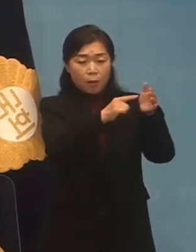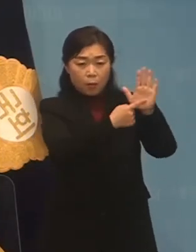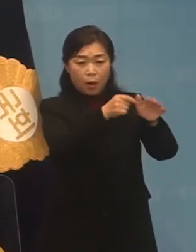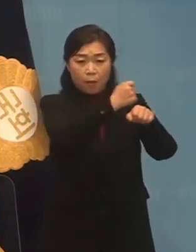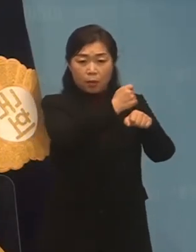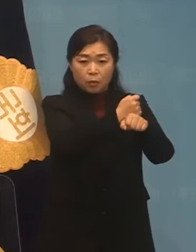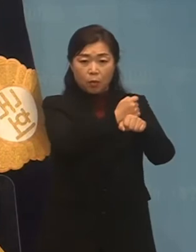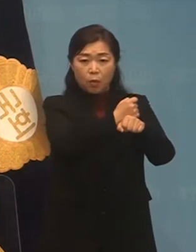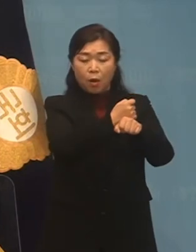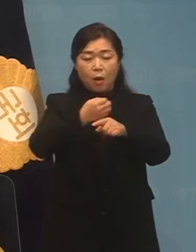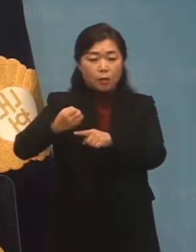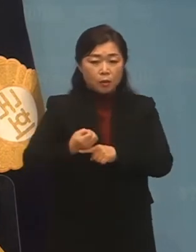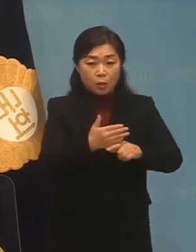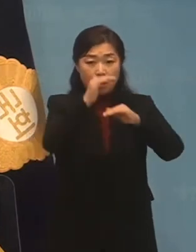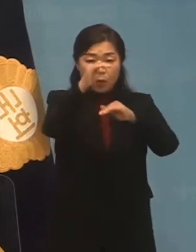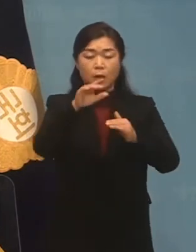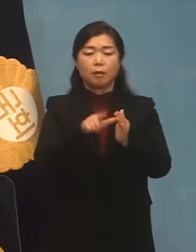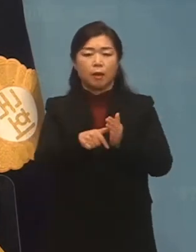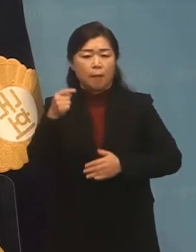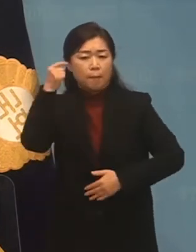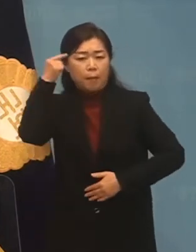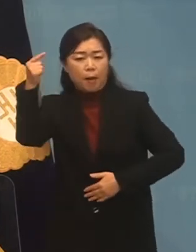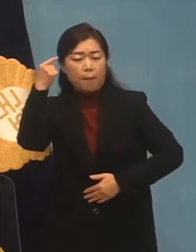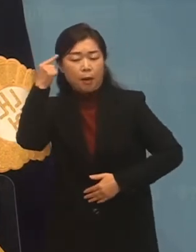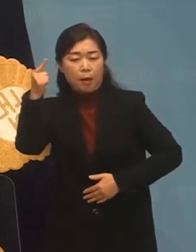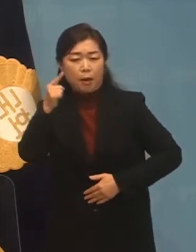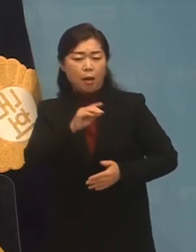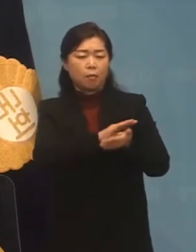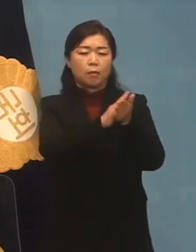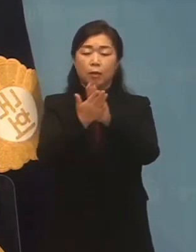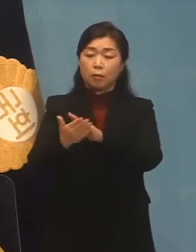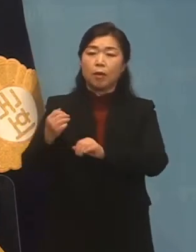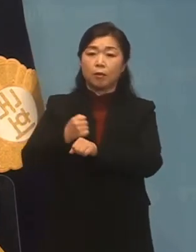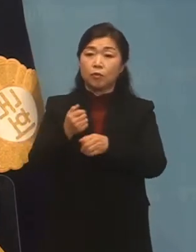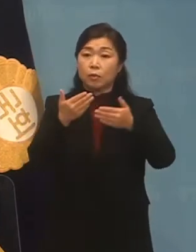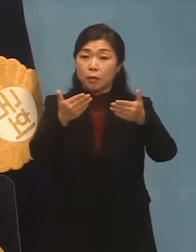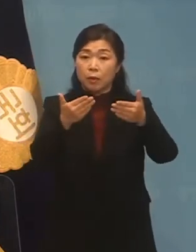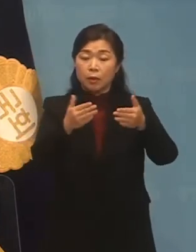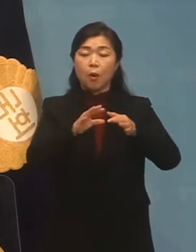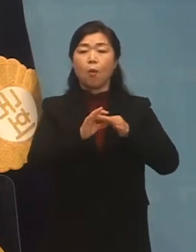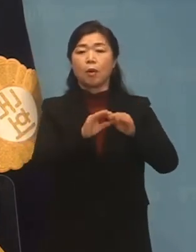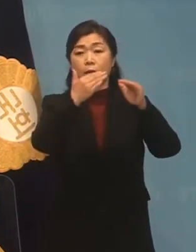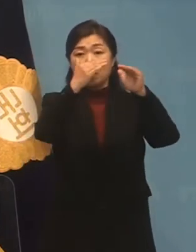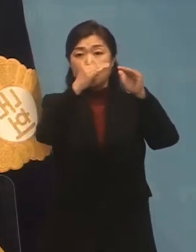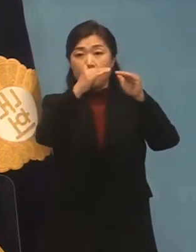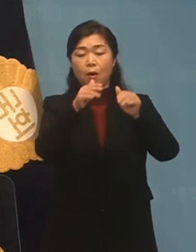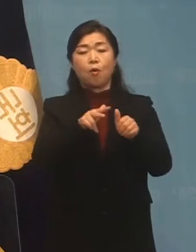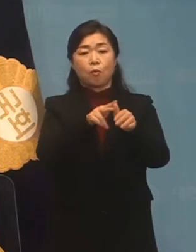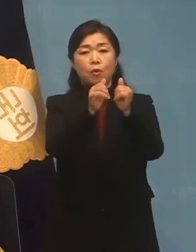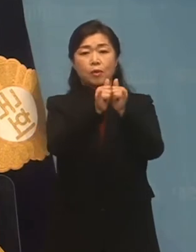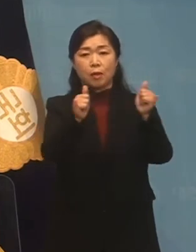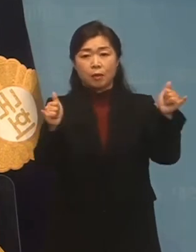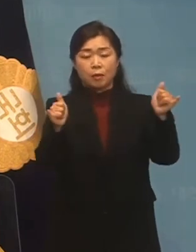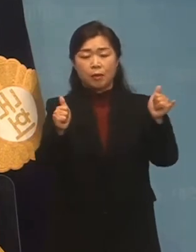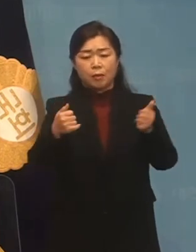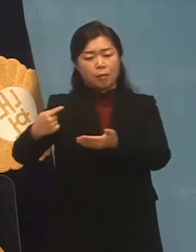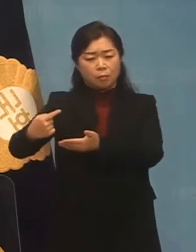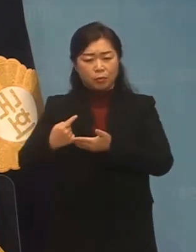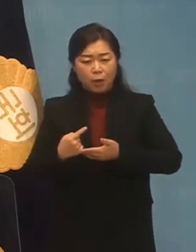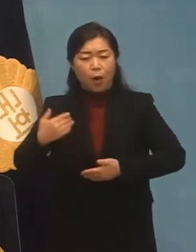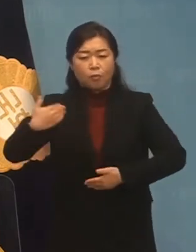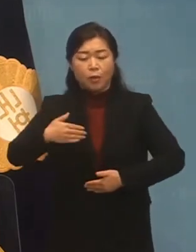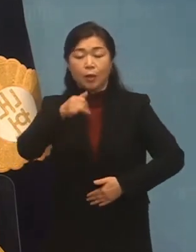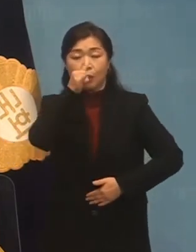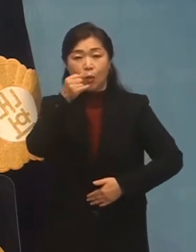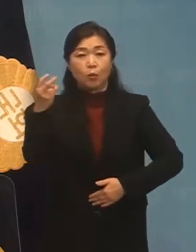만들고 전달하는 과정에서 발상의 전환을 하겠습니다. 이와 관련해서 후보님의 주문도 있었고요. 우리